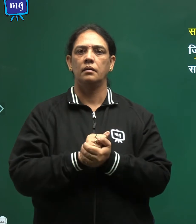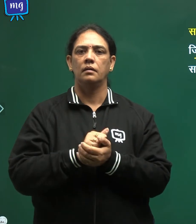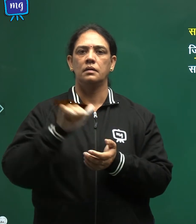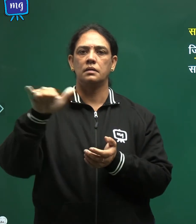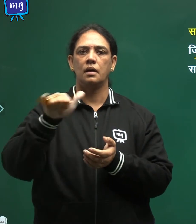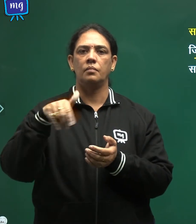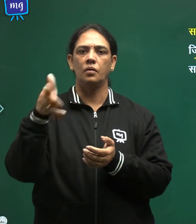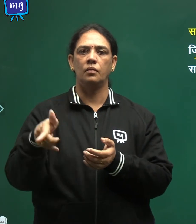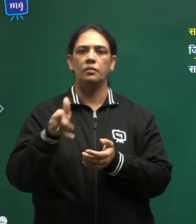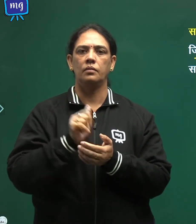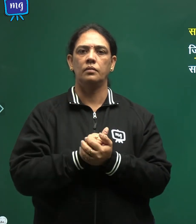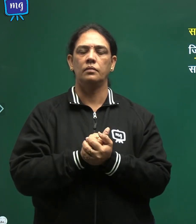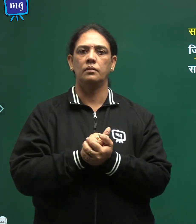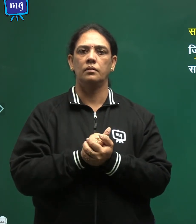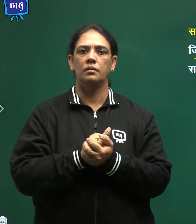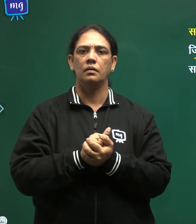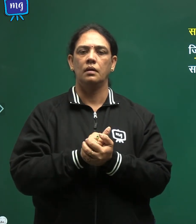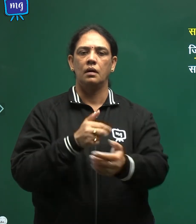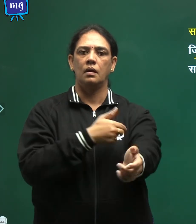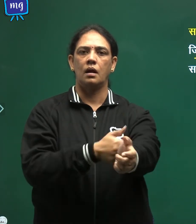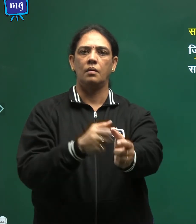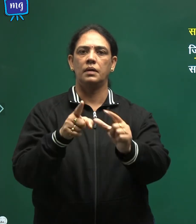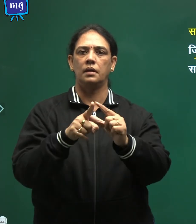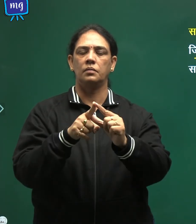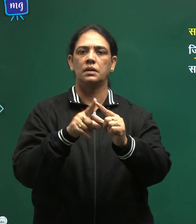बराबर हो समद्विबाहु त्रिभुज